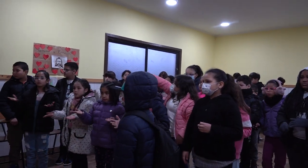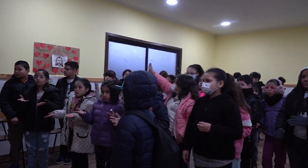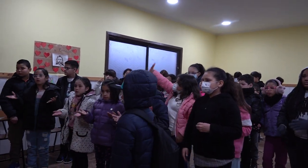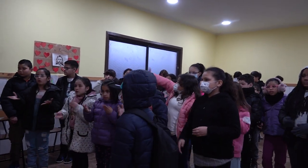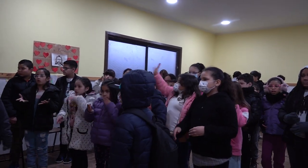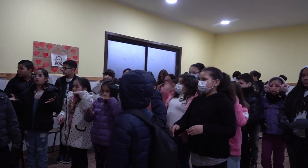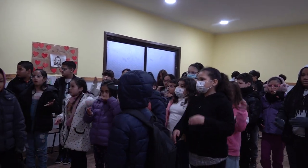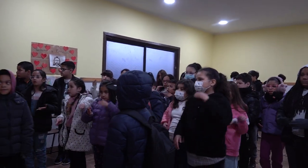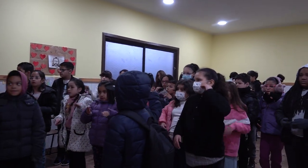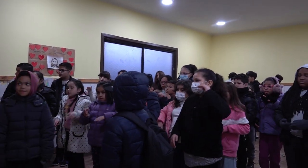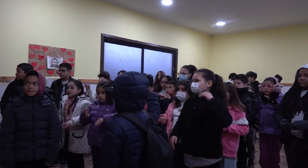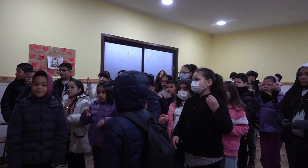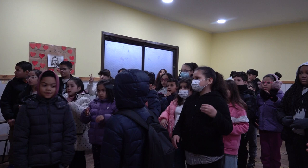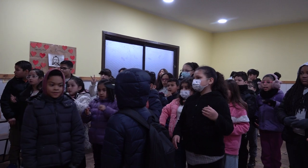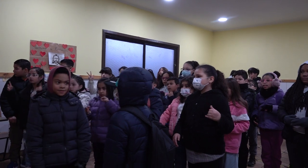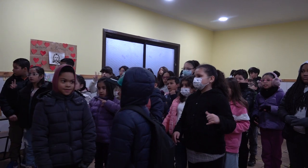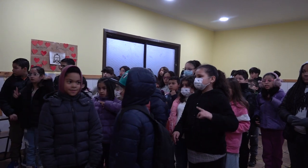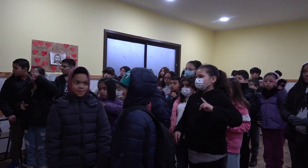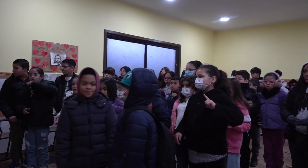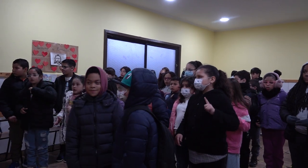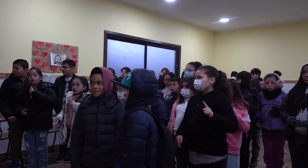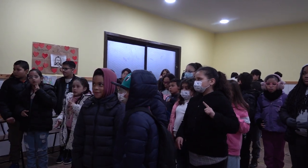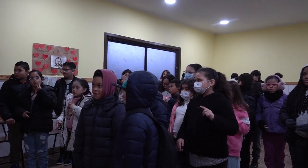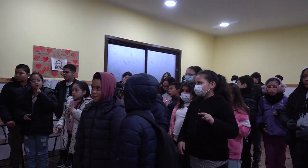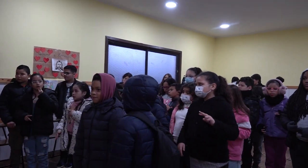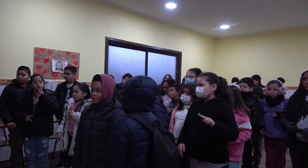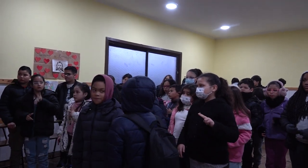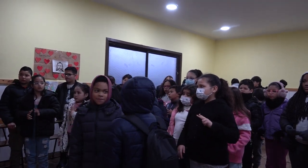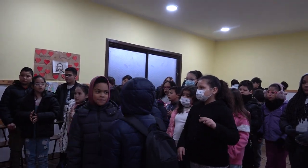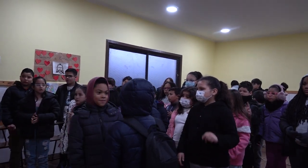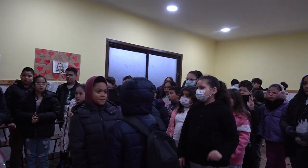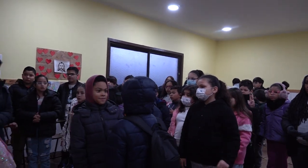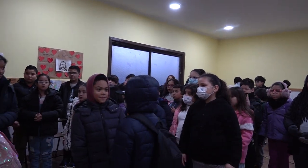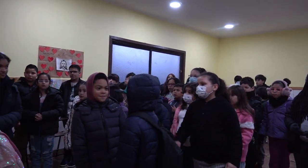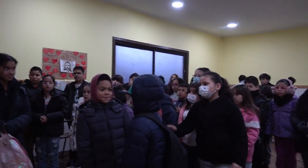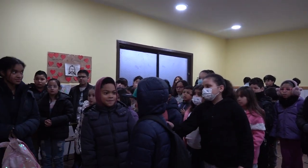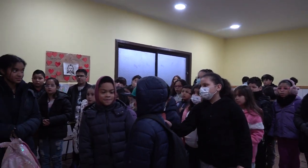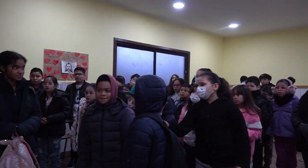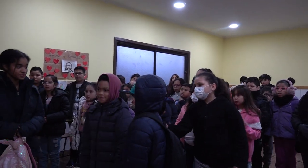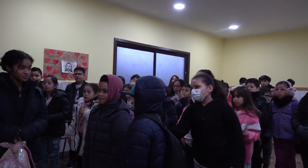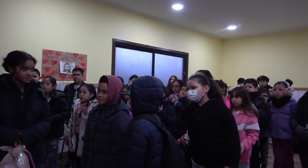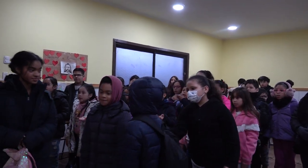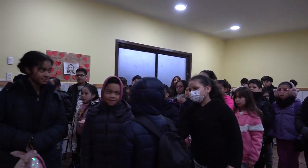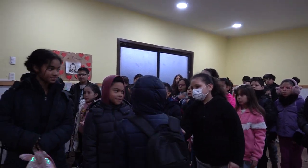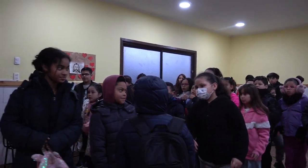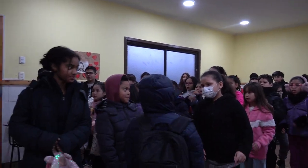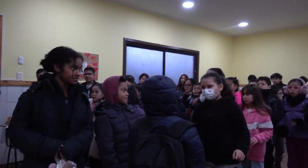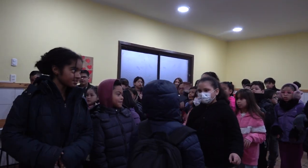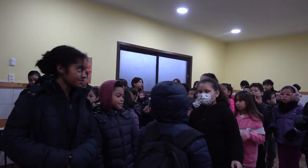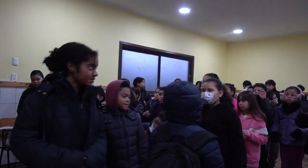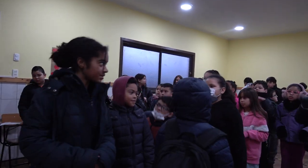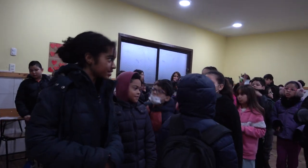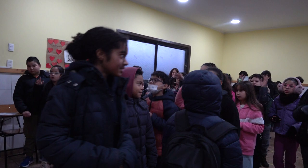Como los niños del Señor. De nuevo,